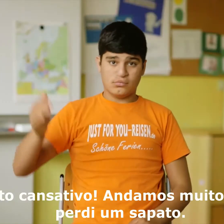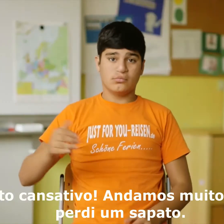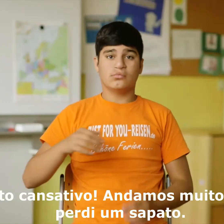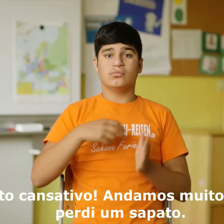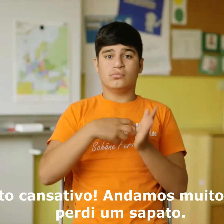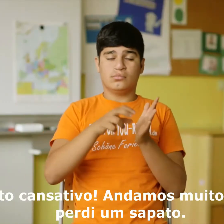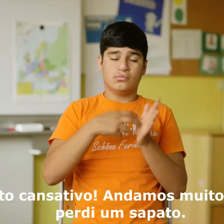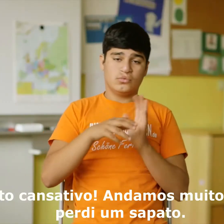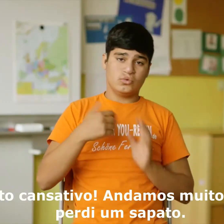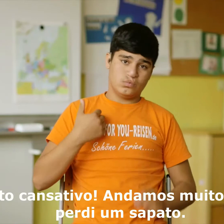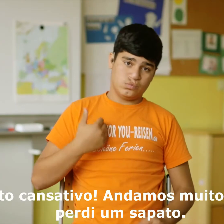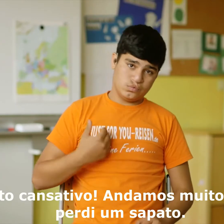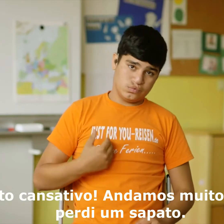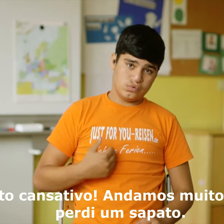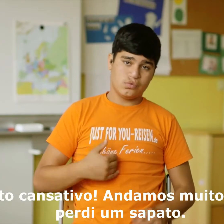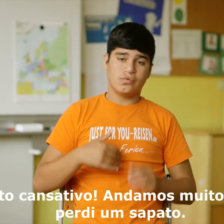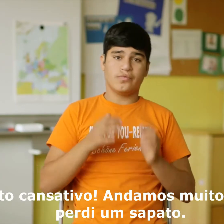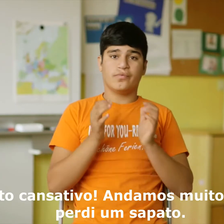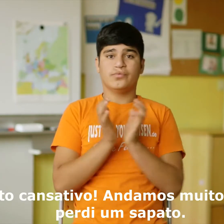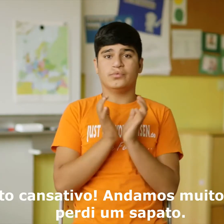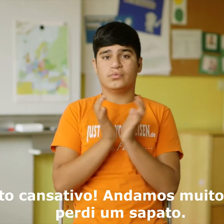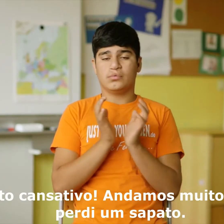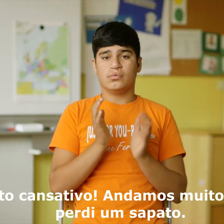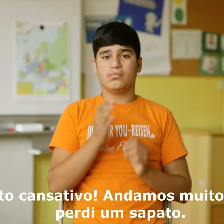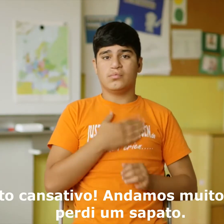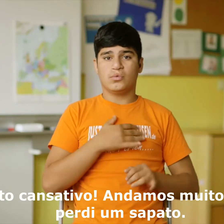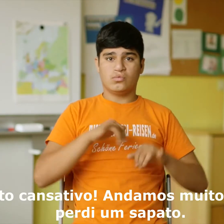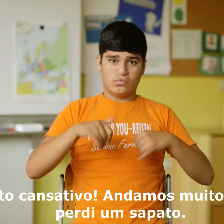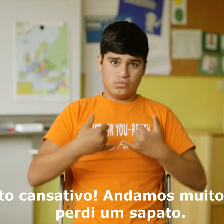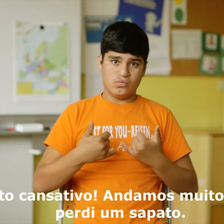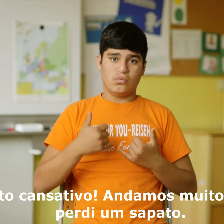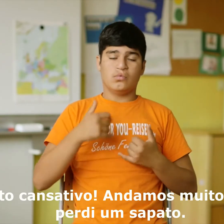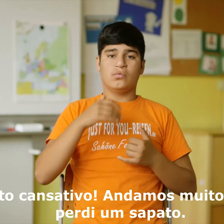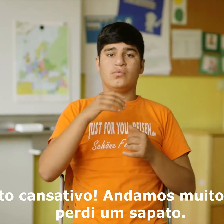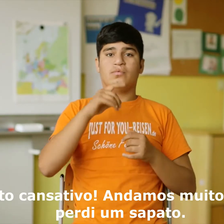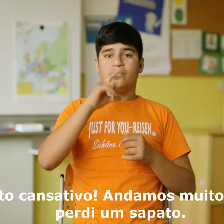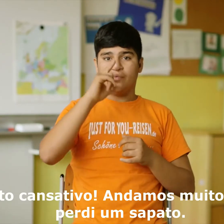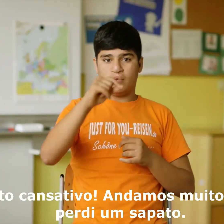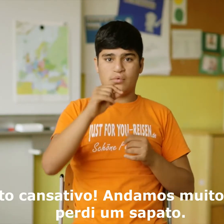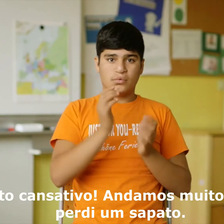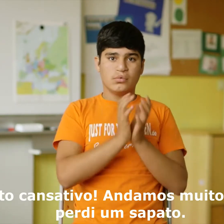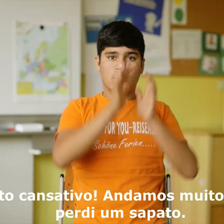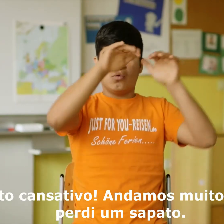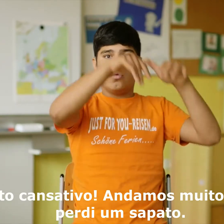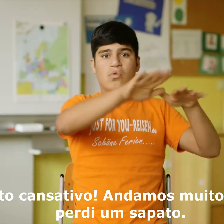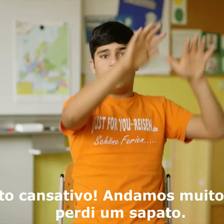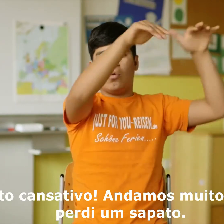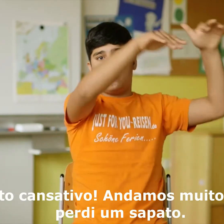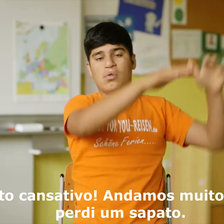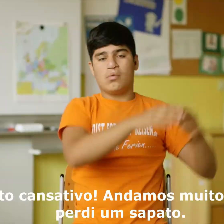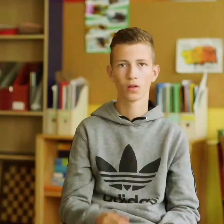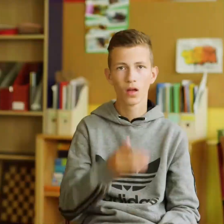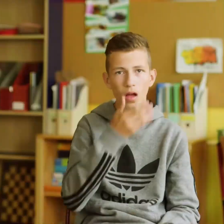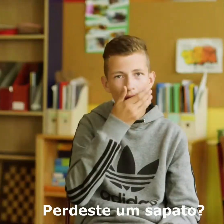Sim, nós atravessamos muitas montanhas a pé, foi muito desgastante e eu perdi um sapato.